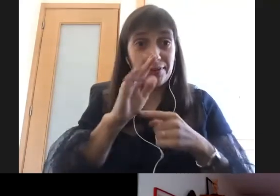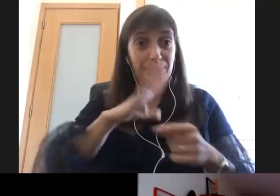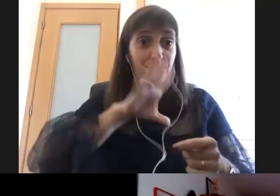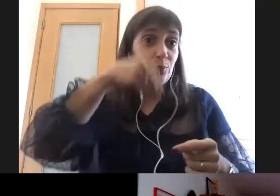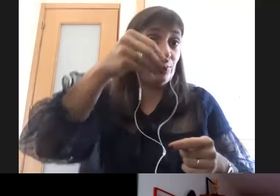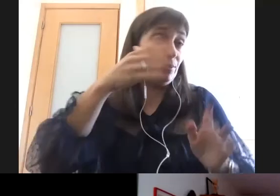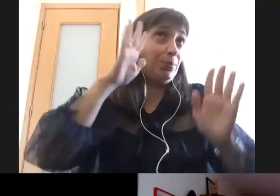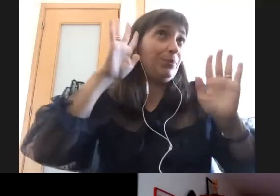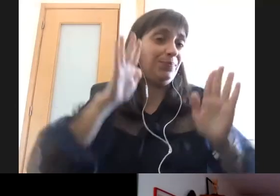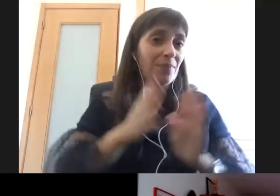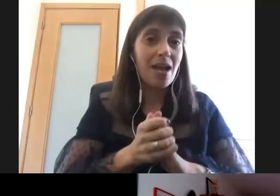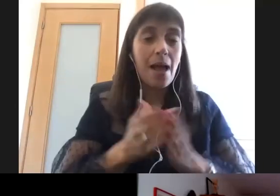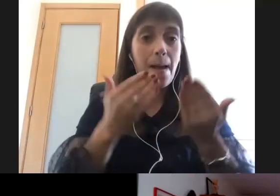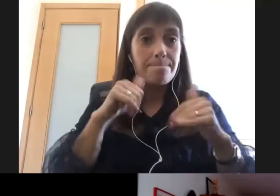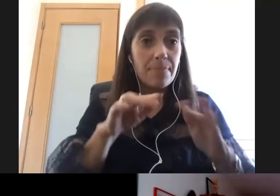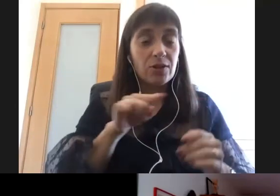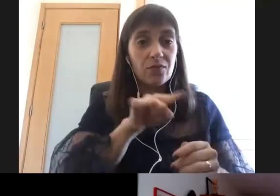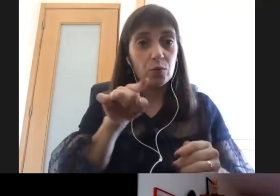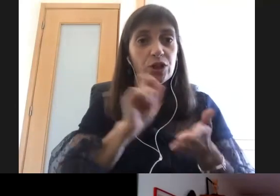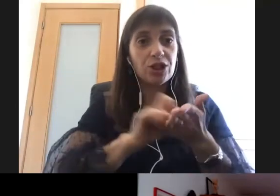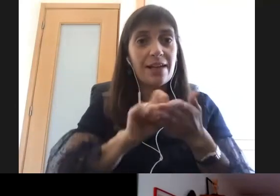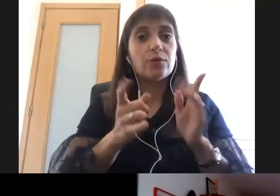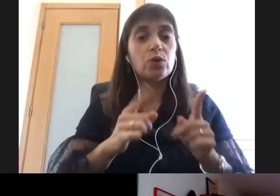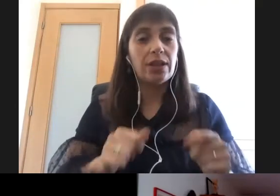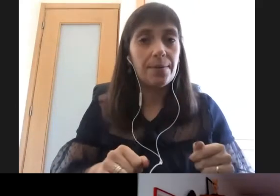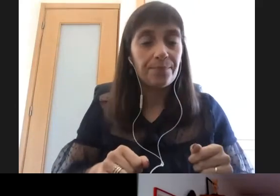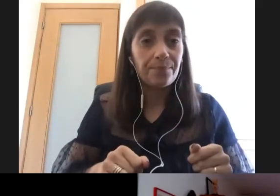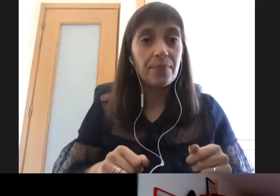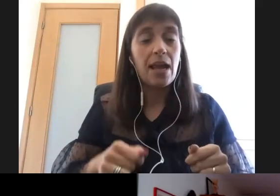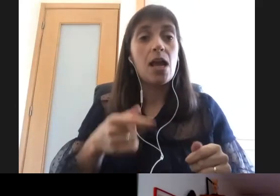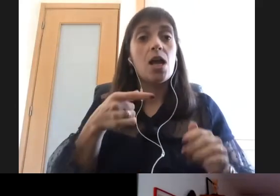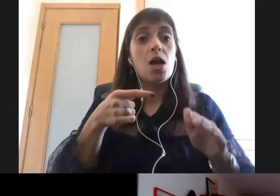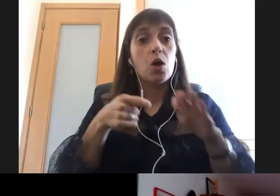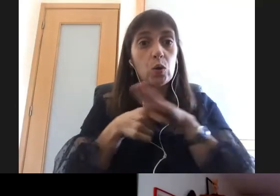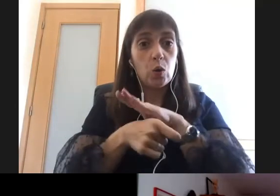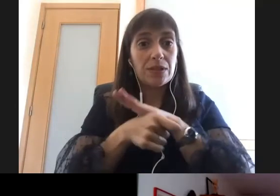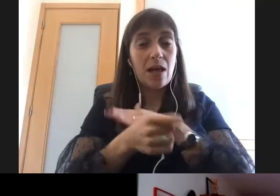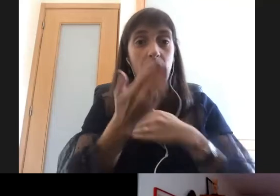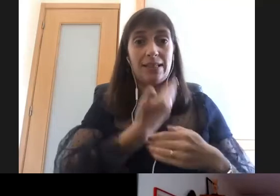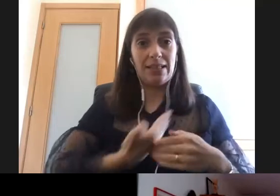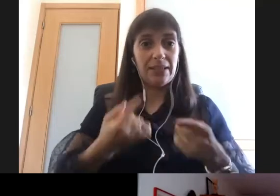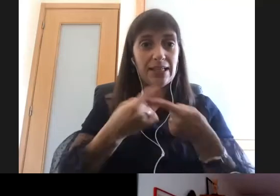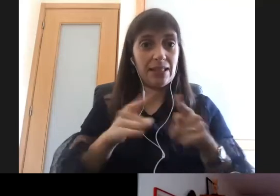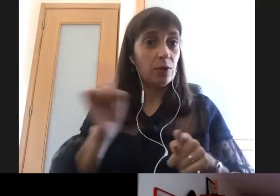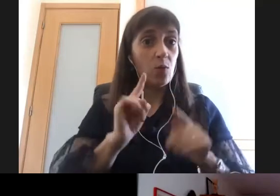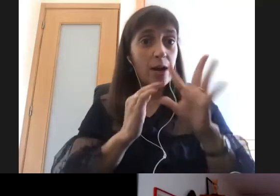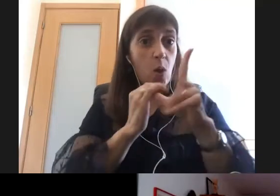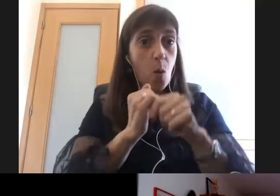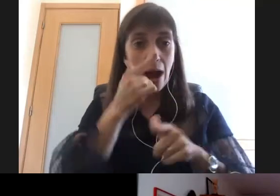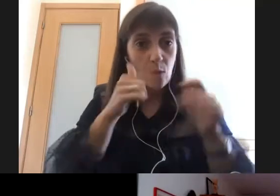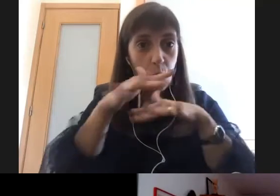Mas você escreve o seguinte, a corrupção naquela época era diferente. Não era roubar do povo, mas sim da rainha.